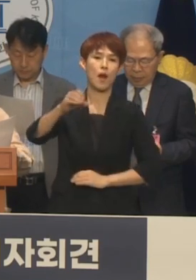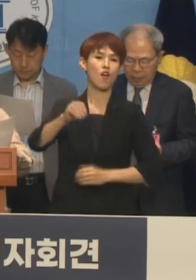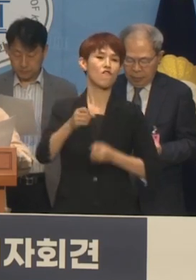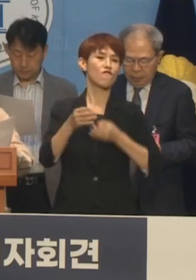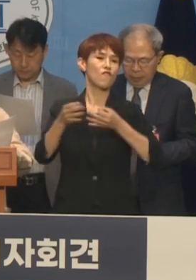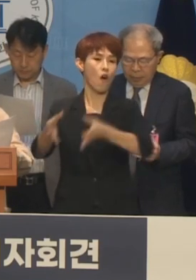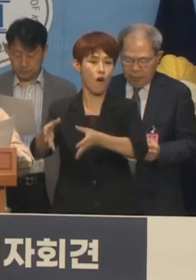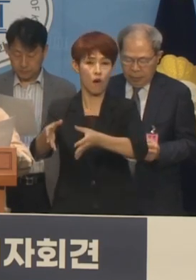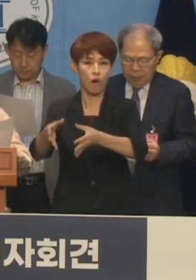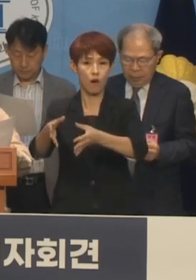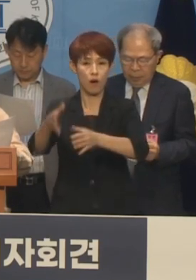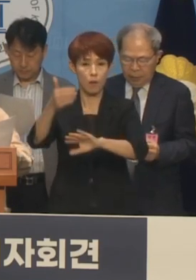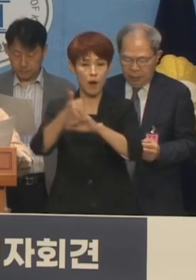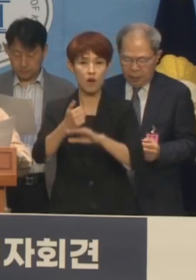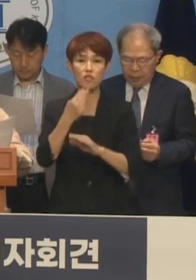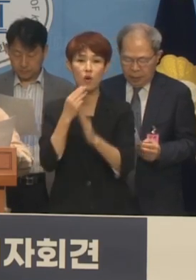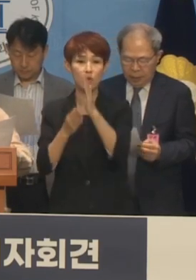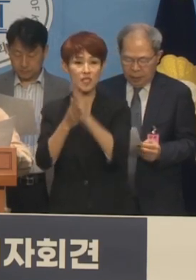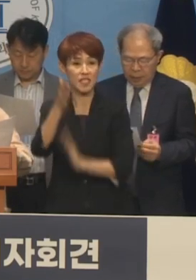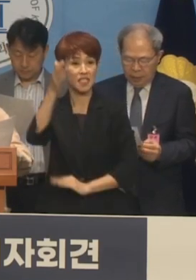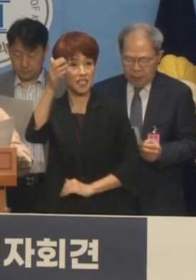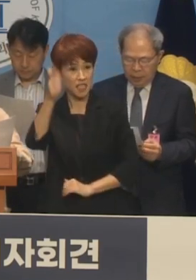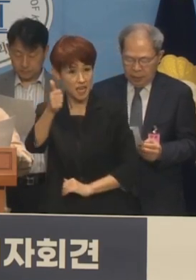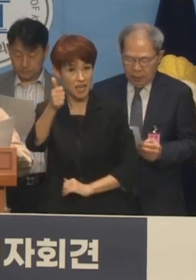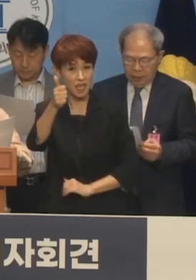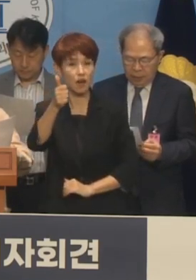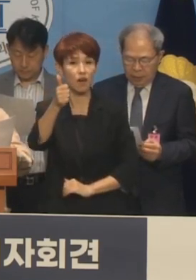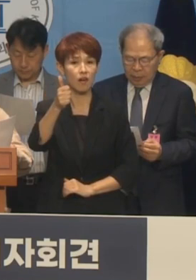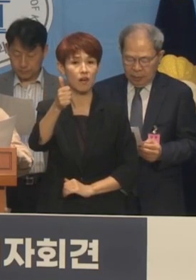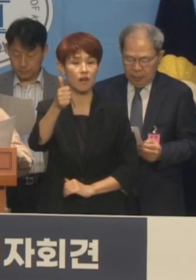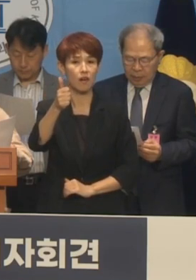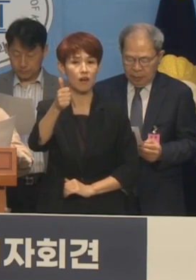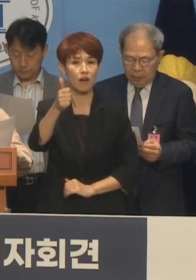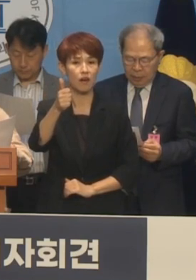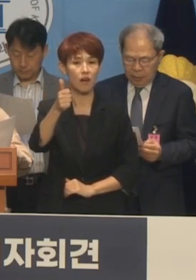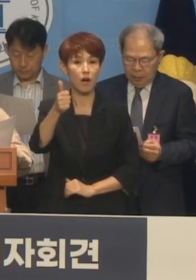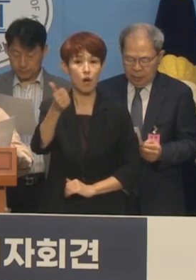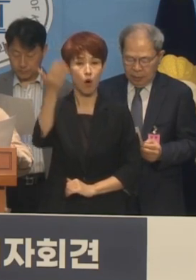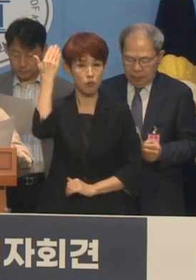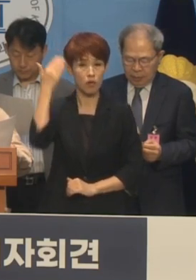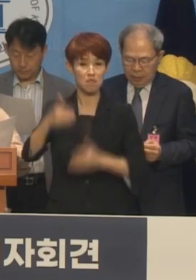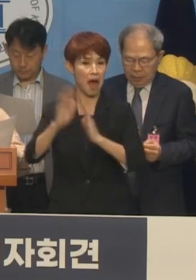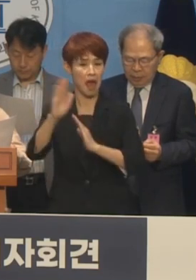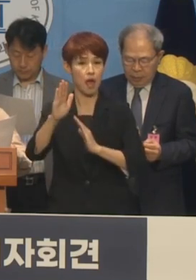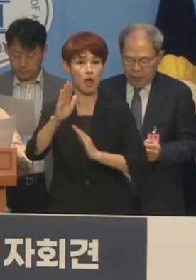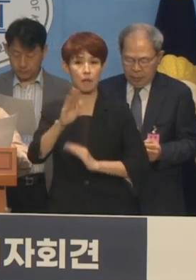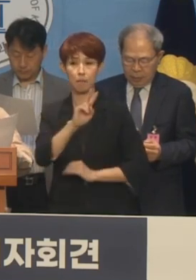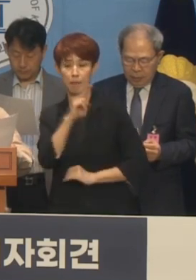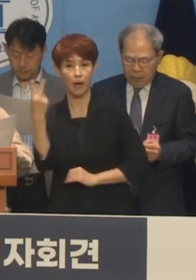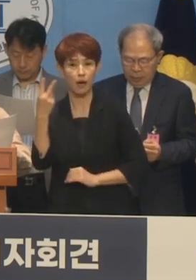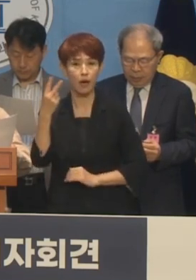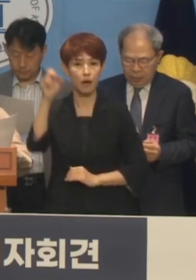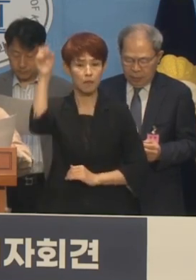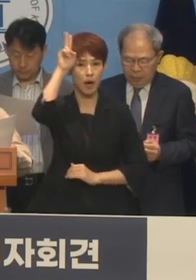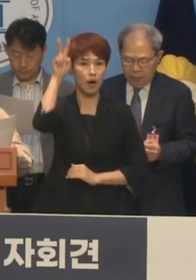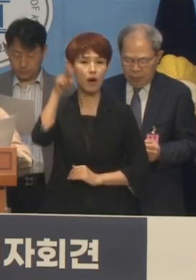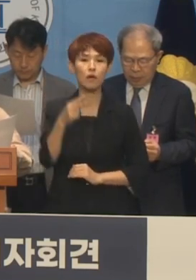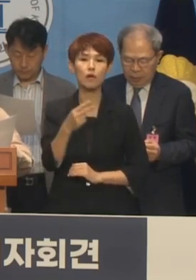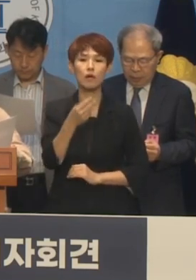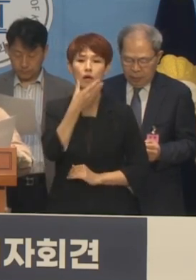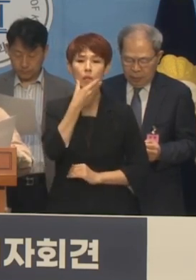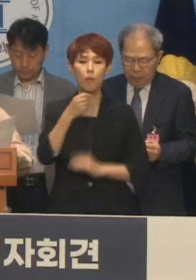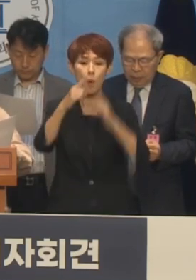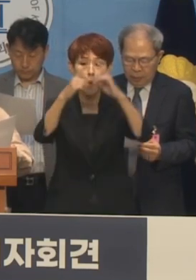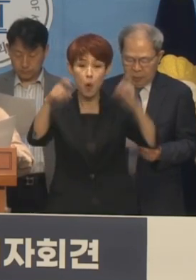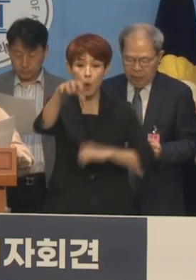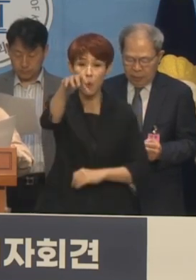기부하자 오세훈 서울시장은 당초 약속을 어기고 난데없이 송년녹지 광장